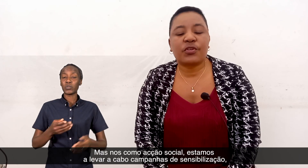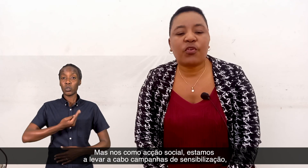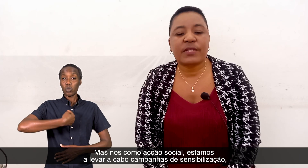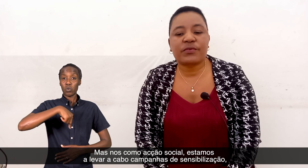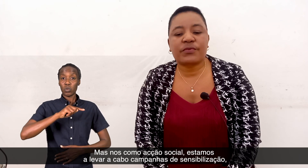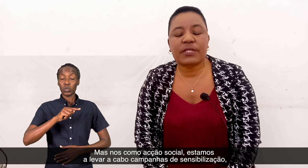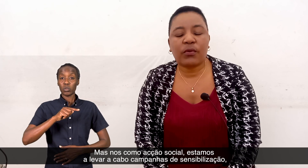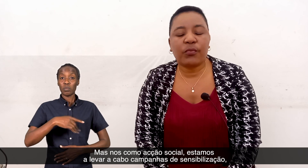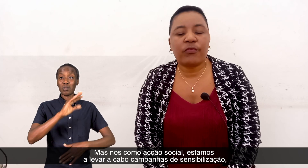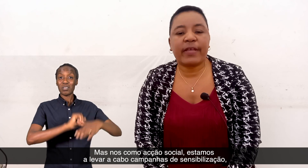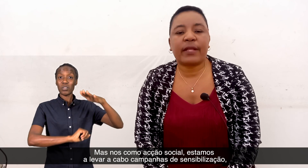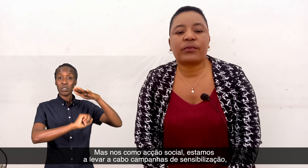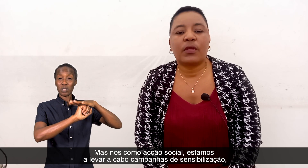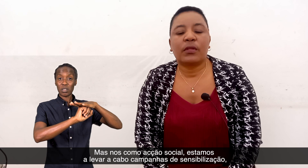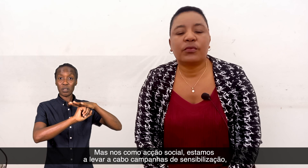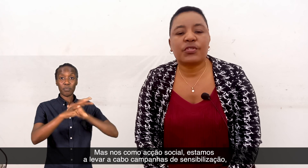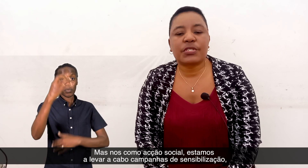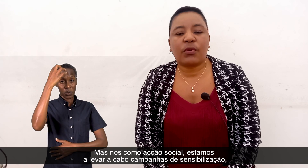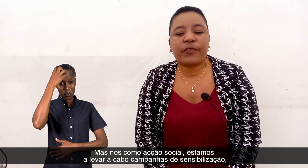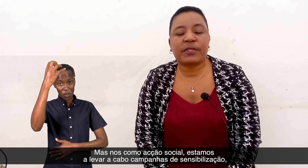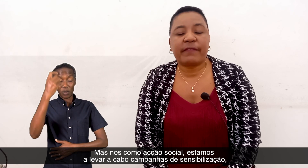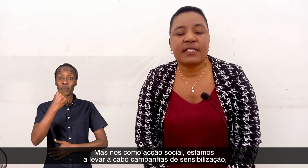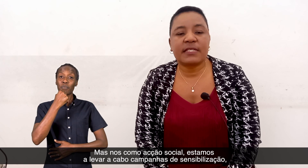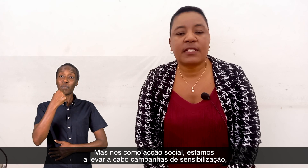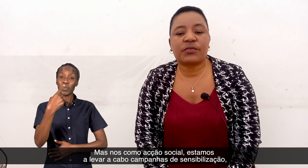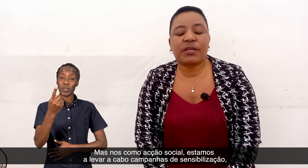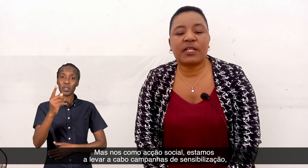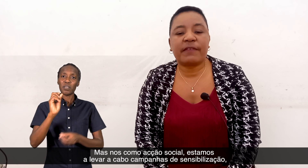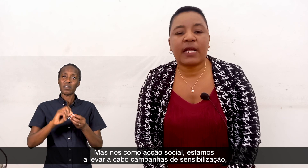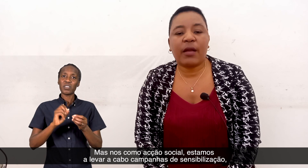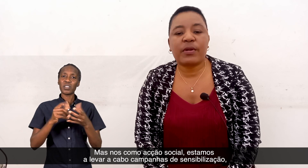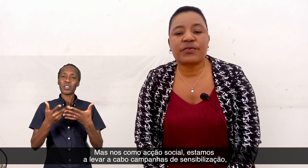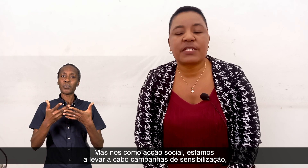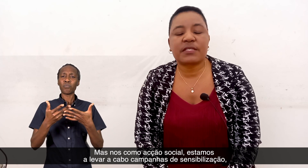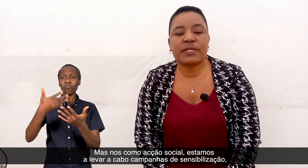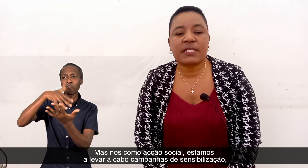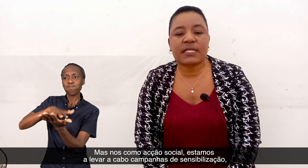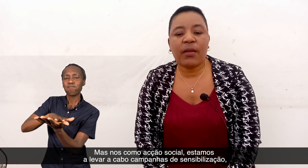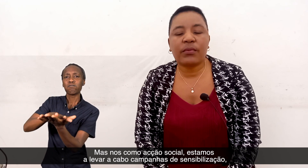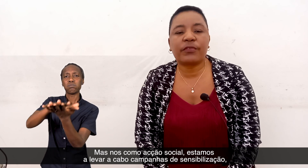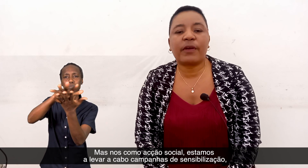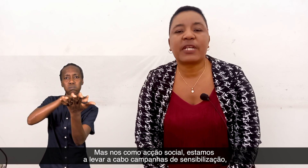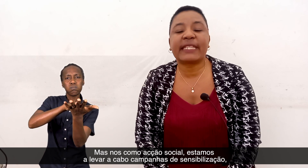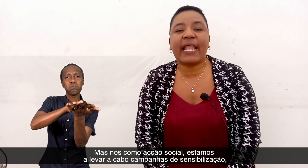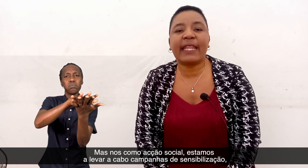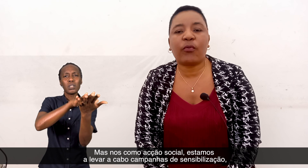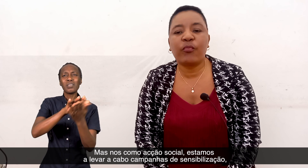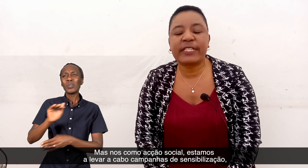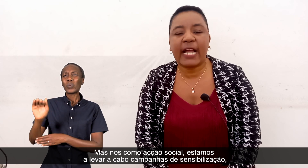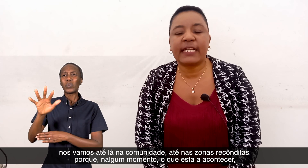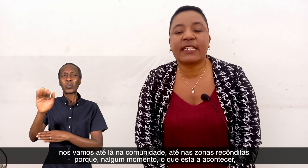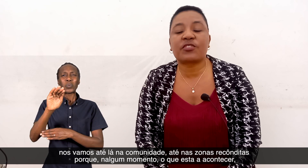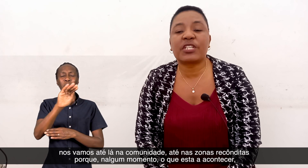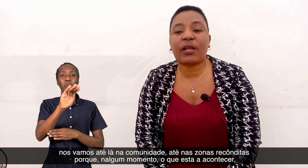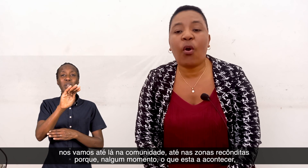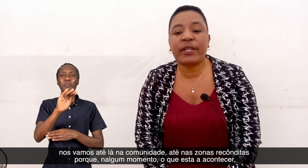Mas nós, como ação social, como governo, nós, conforme estava a dizer, nós estamos a levar a cabo a ação de sensibilização, nós vamos até lá na